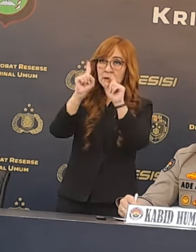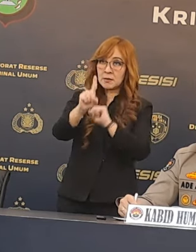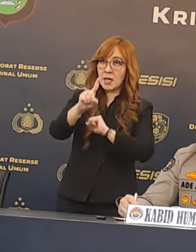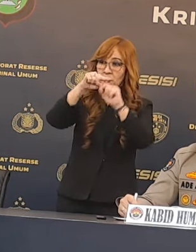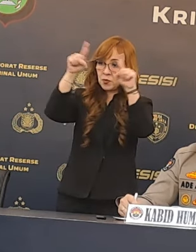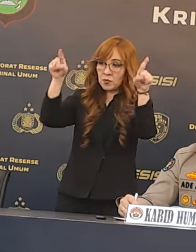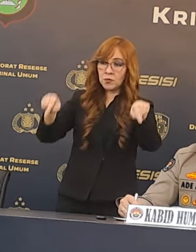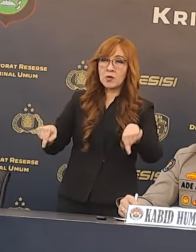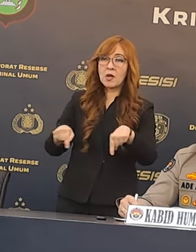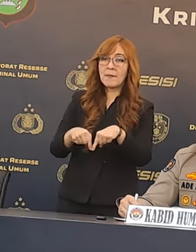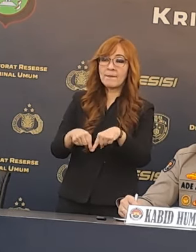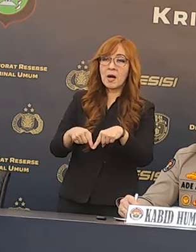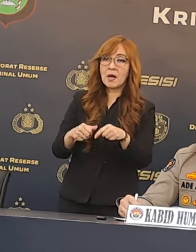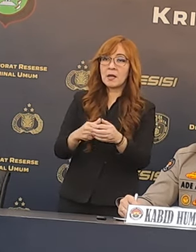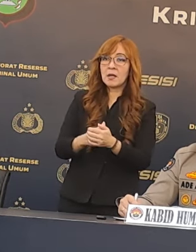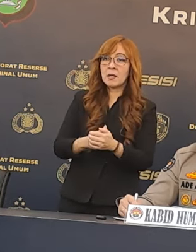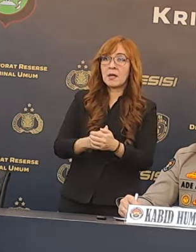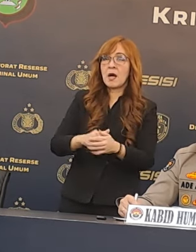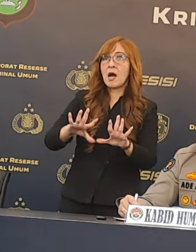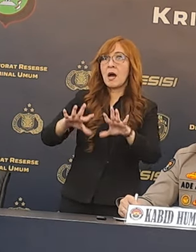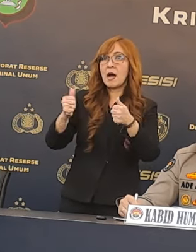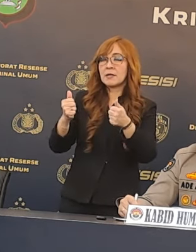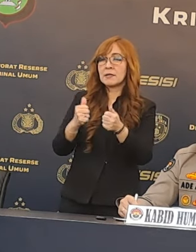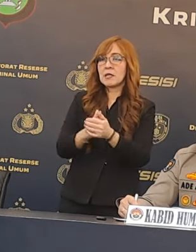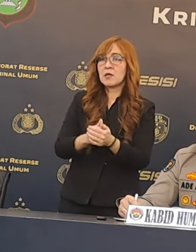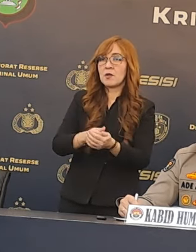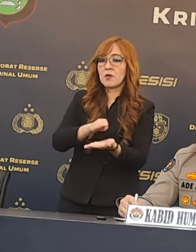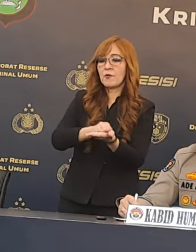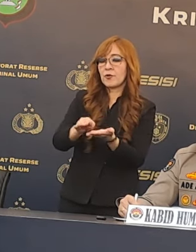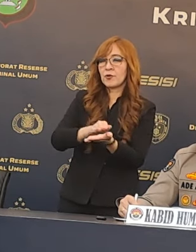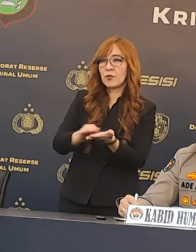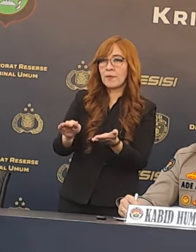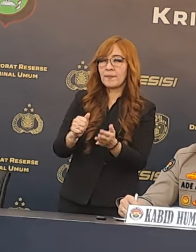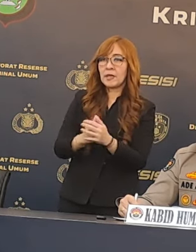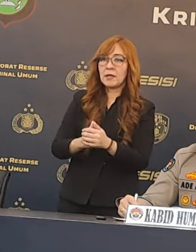lembar fotokopi surat keterangan